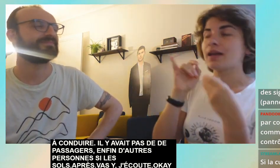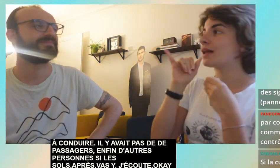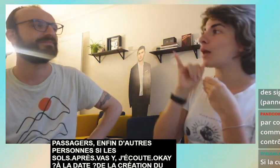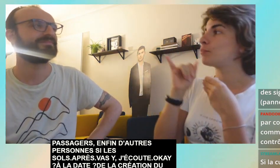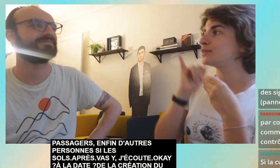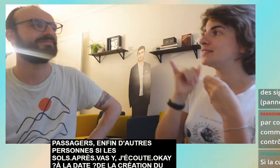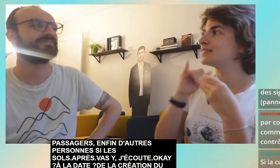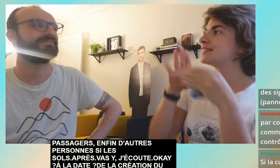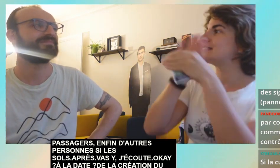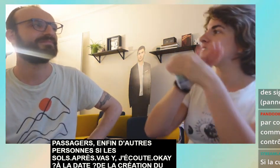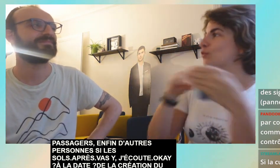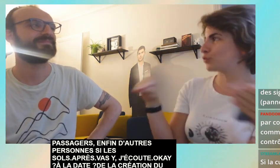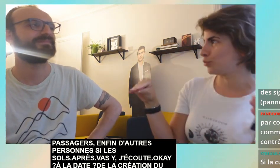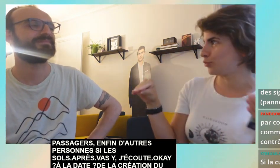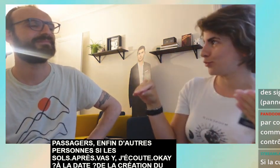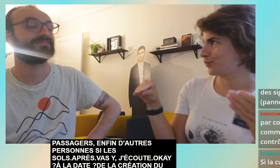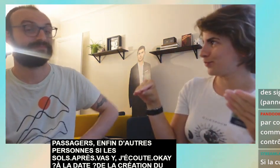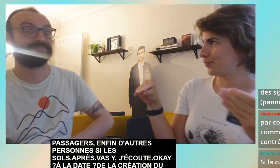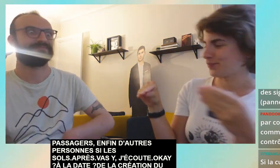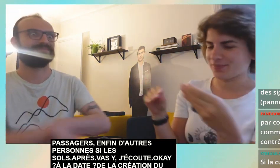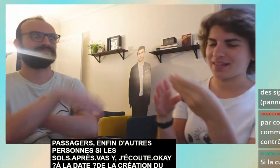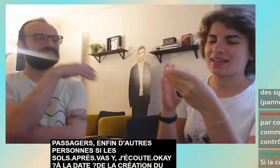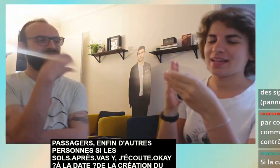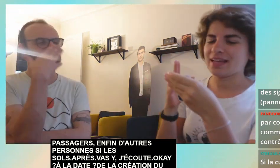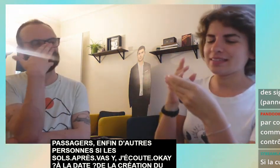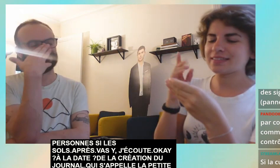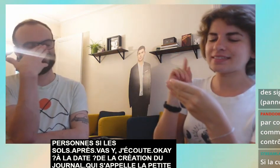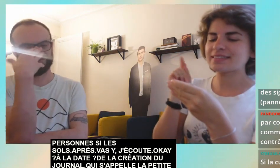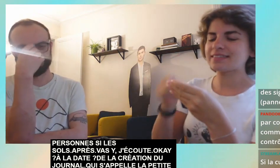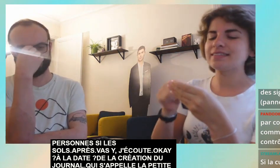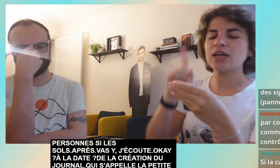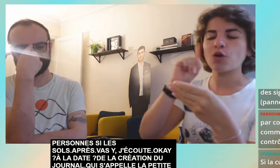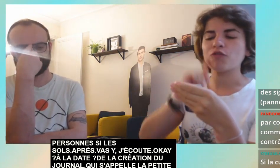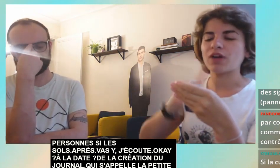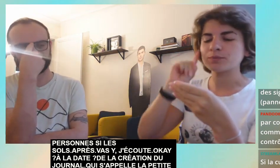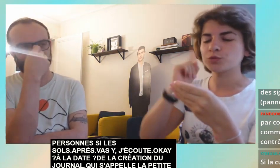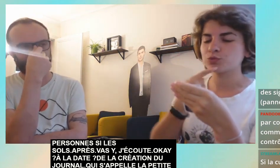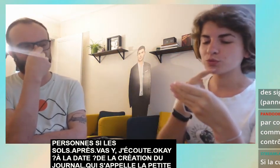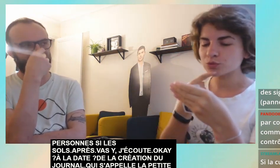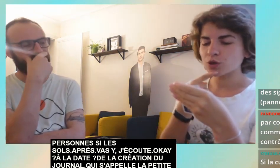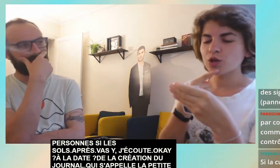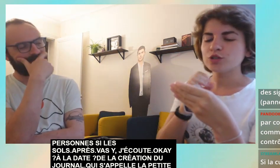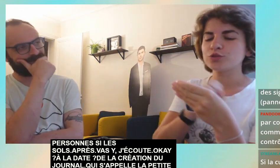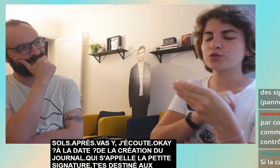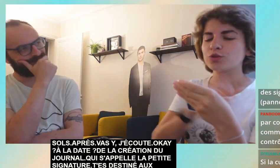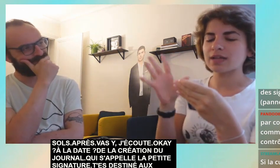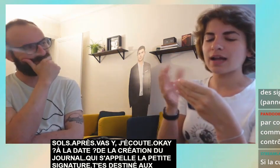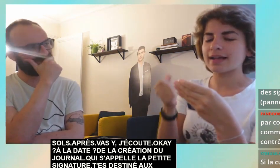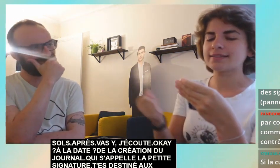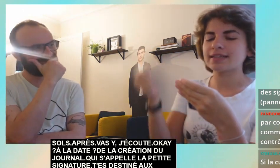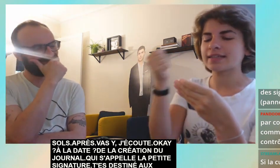La Petite Silencieuse. C'est destiné aux femmes sourdes. Ce journal a été créé